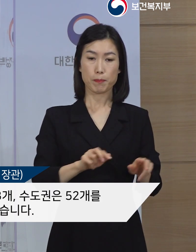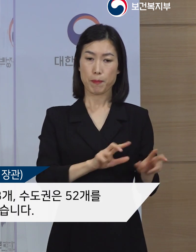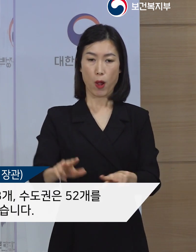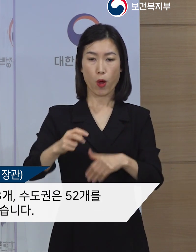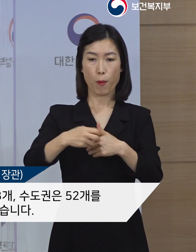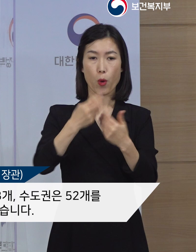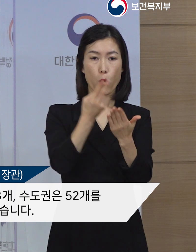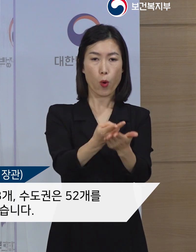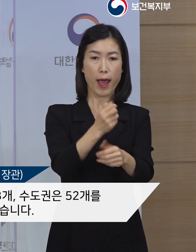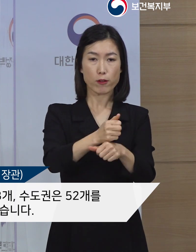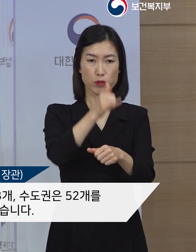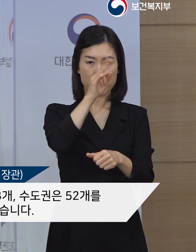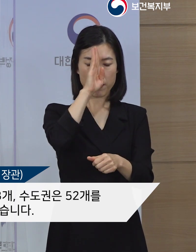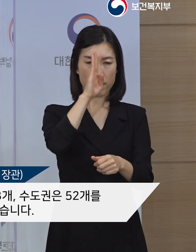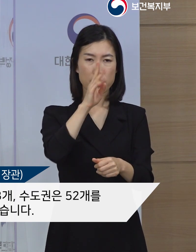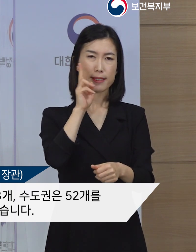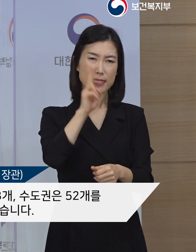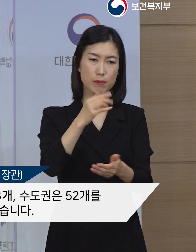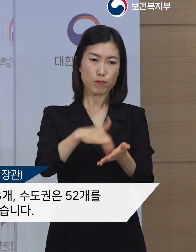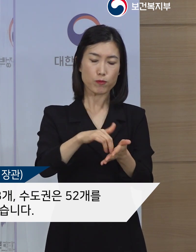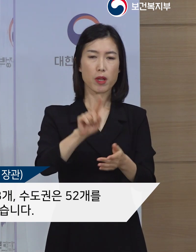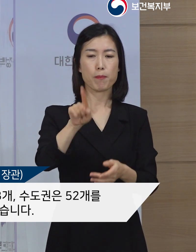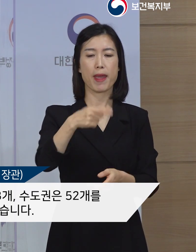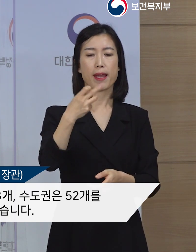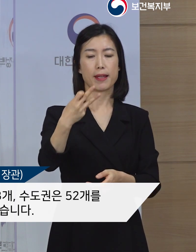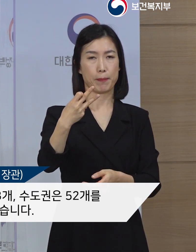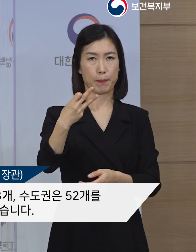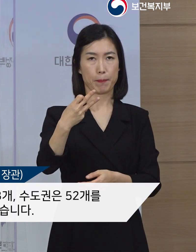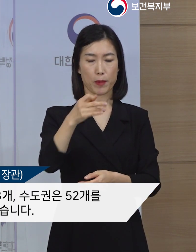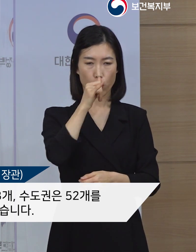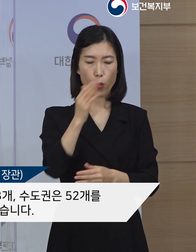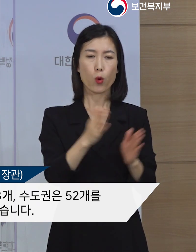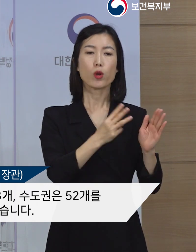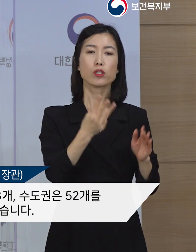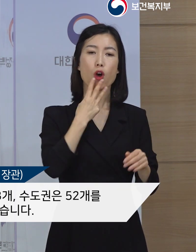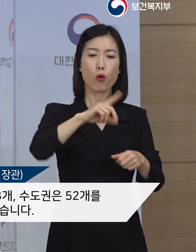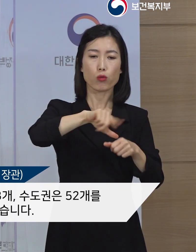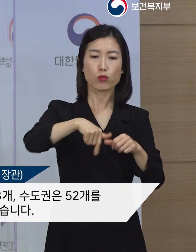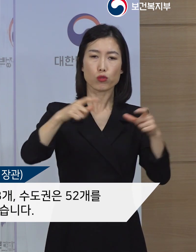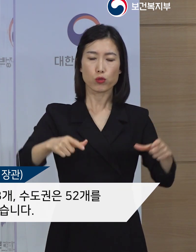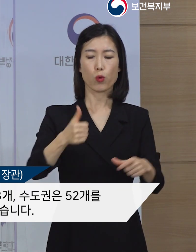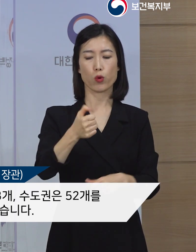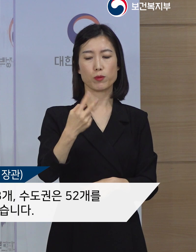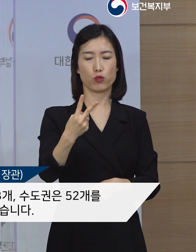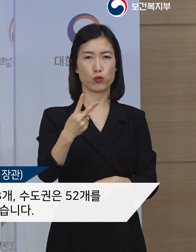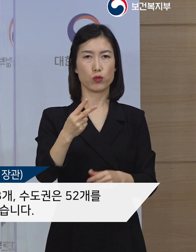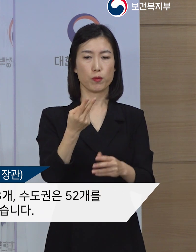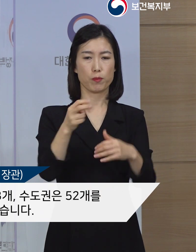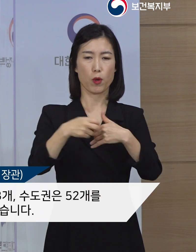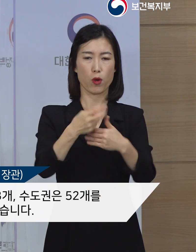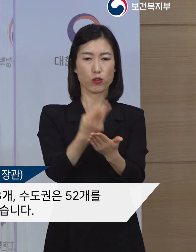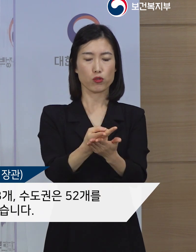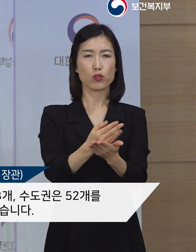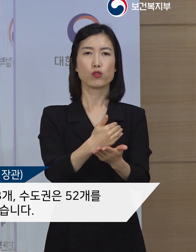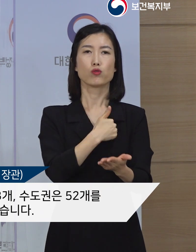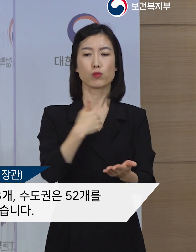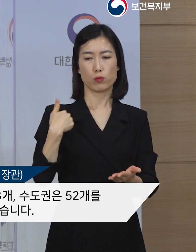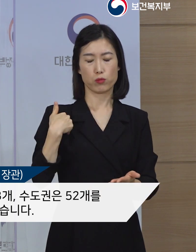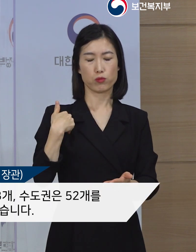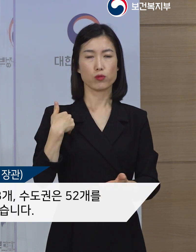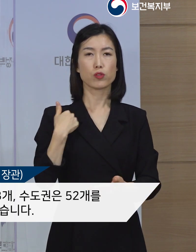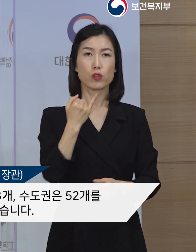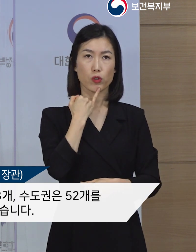수 있는 중환자 병상은 113개, 수도권은 52개를 보유하고 있어 중환자 치료는 아직